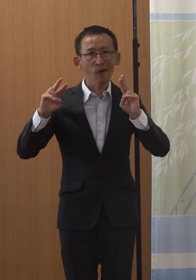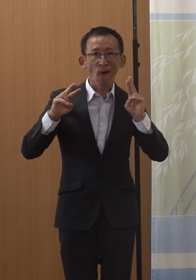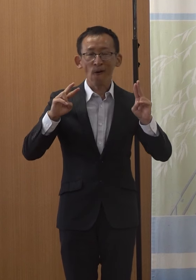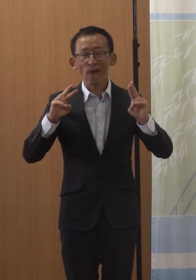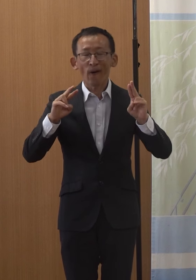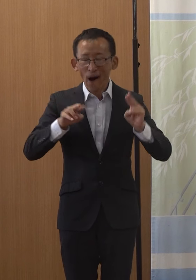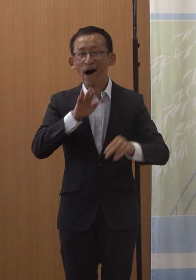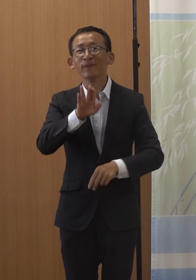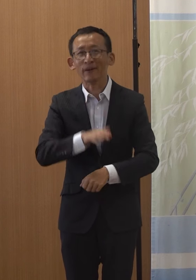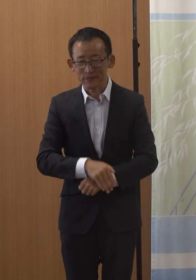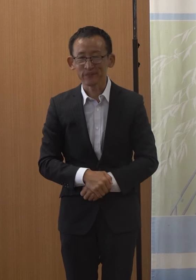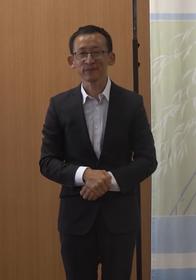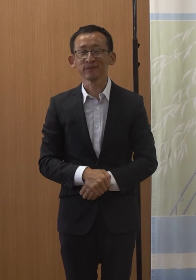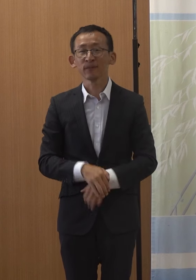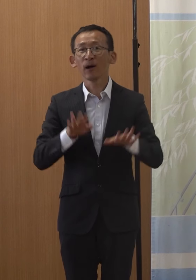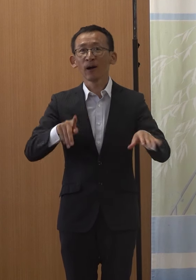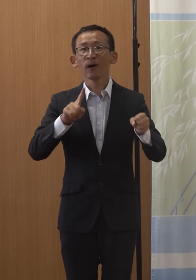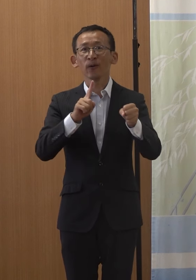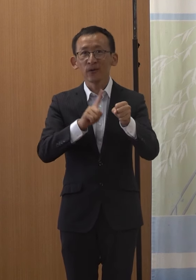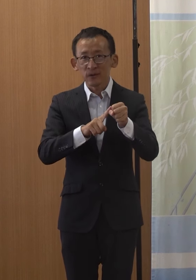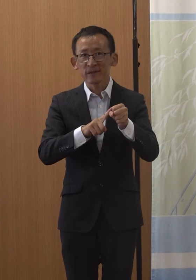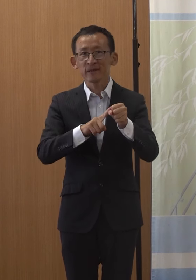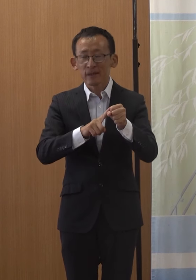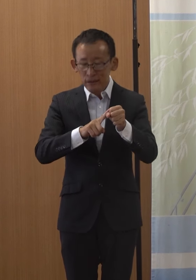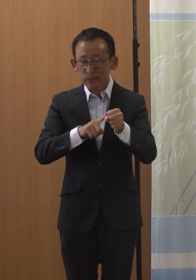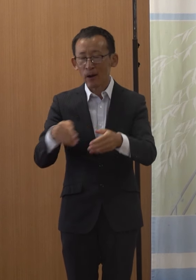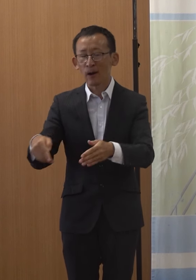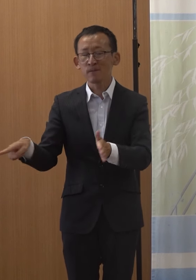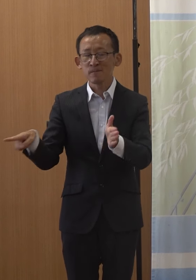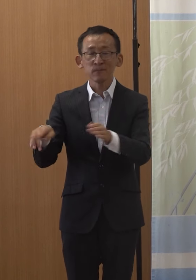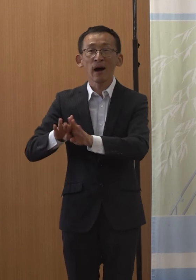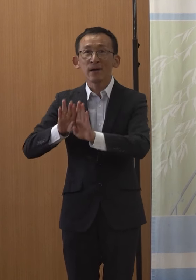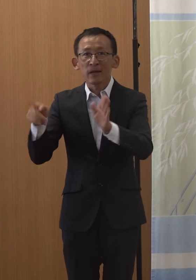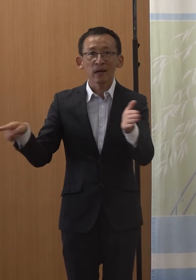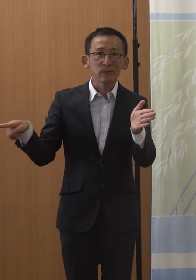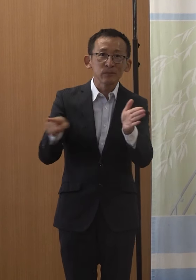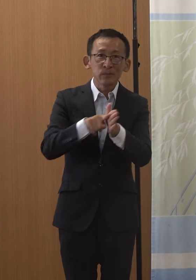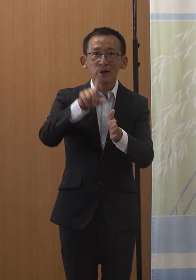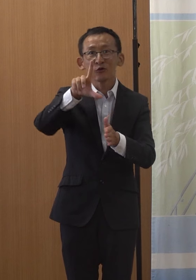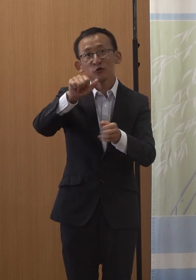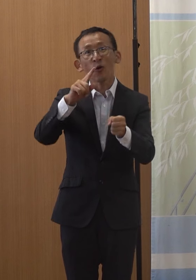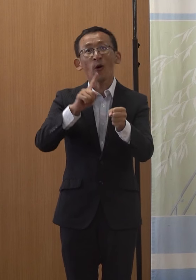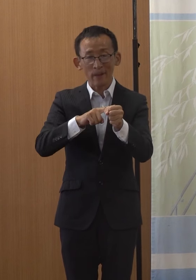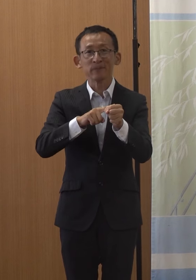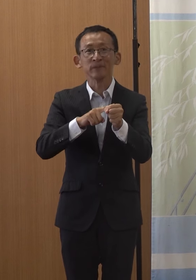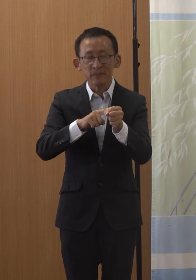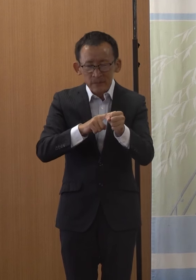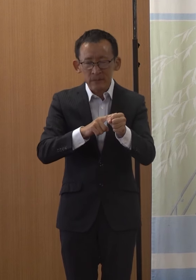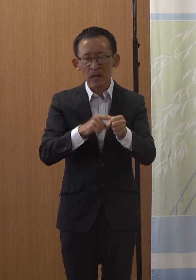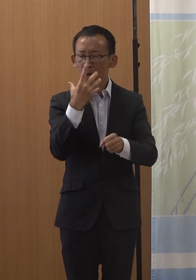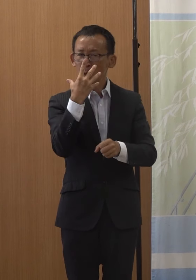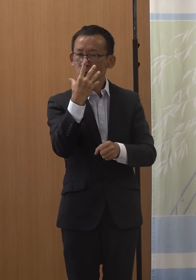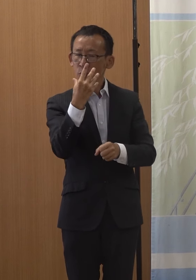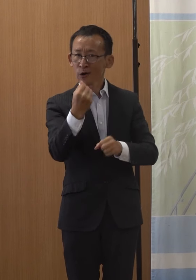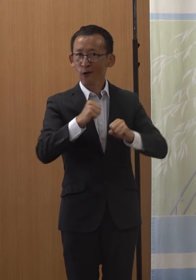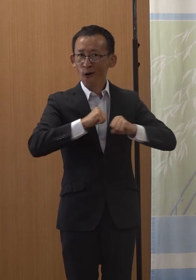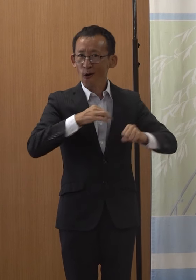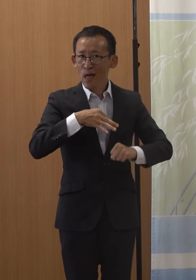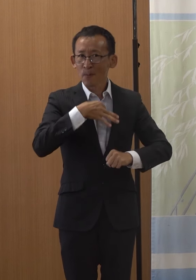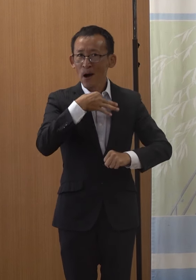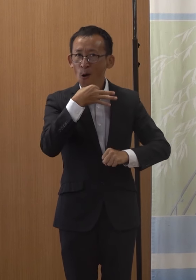。今年は15周年を記念し、魅惑の生声ストリートなどの特